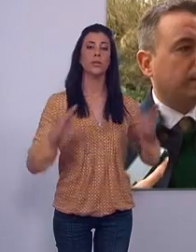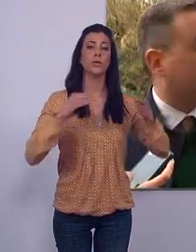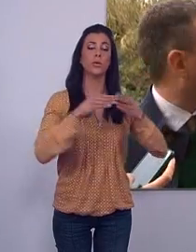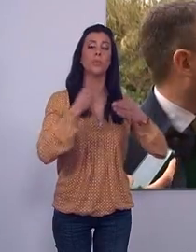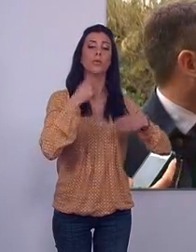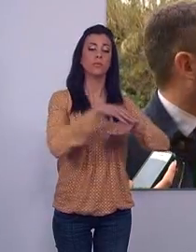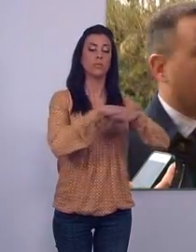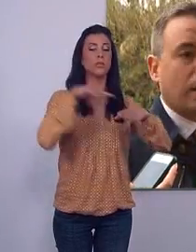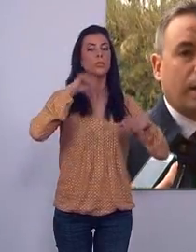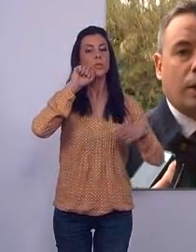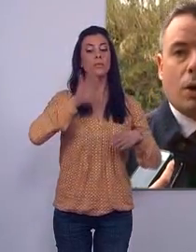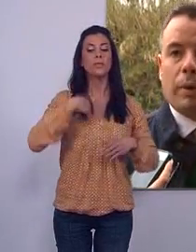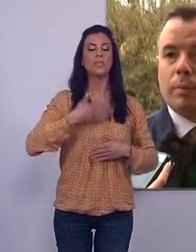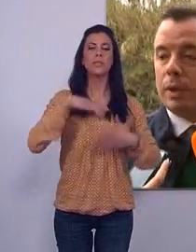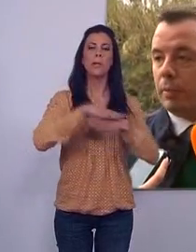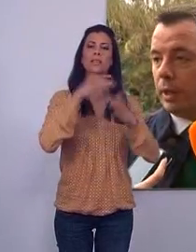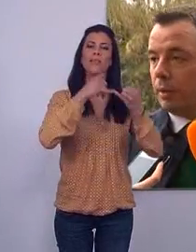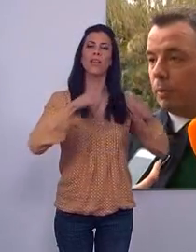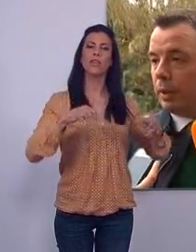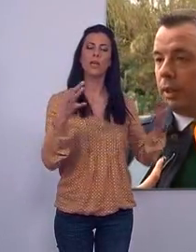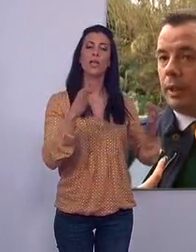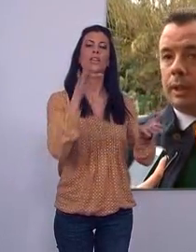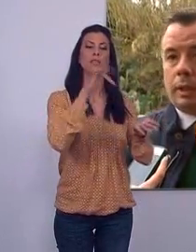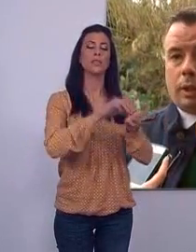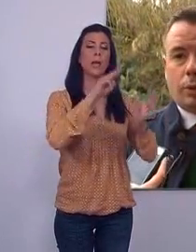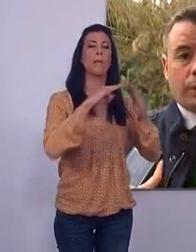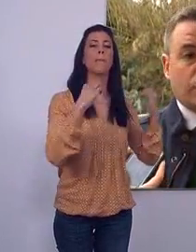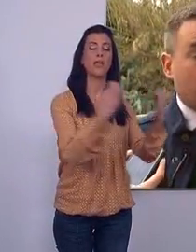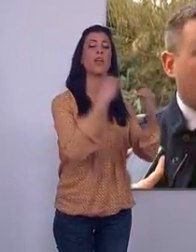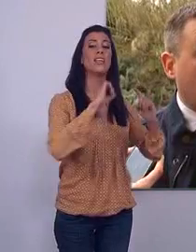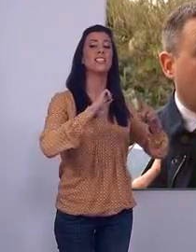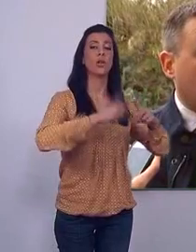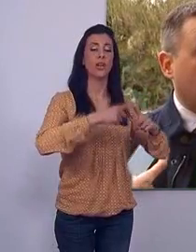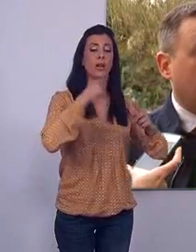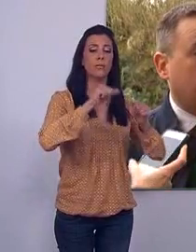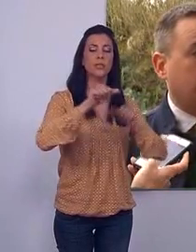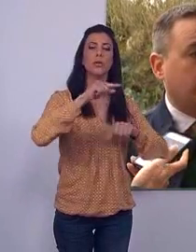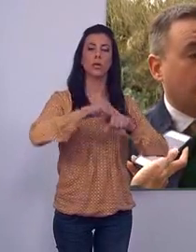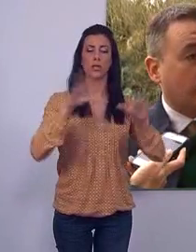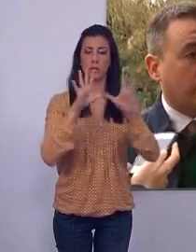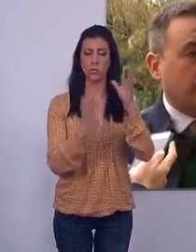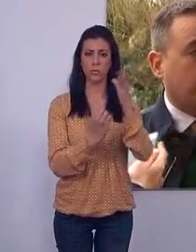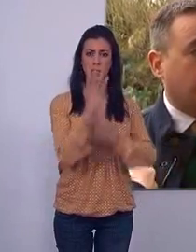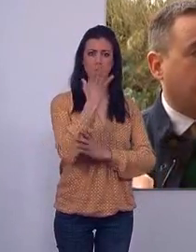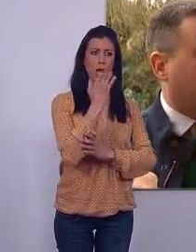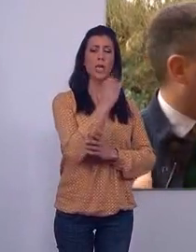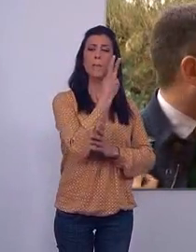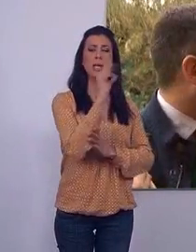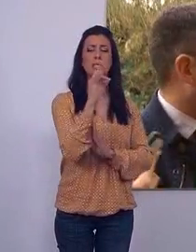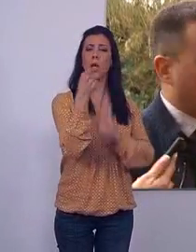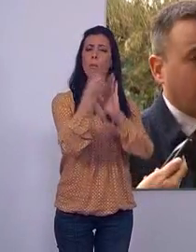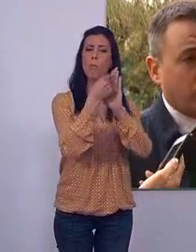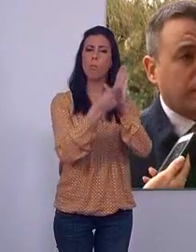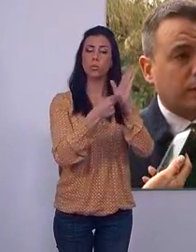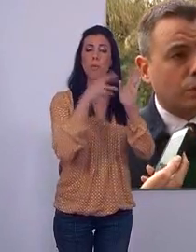la corporación madrileña celebra mañana martes una cita plenaria extraordinaria a partir de las 10 de la mañana